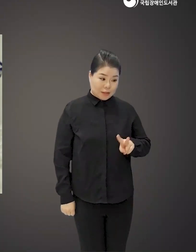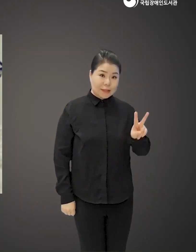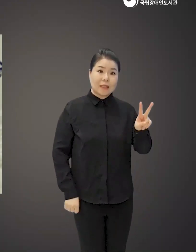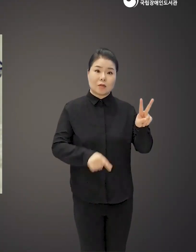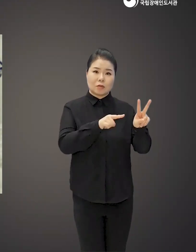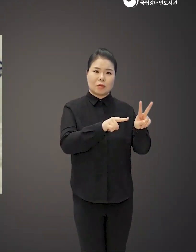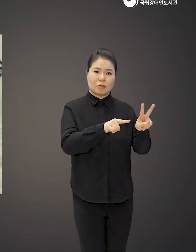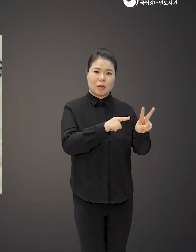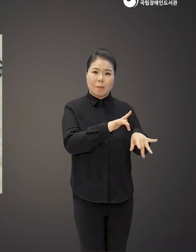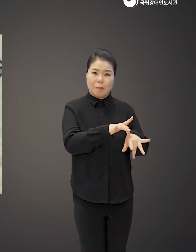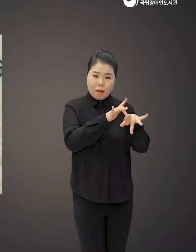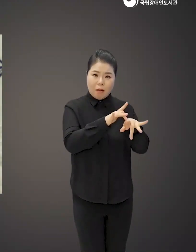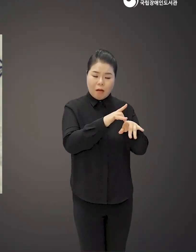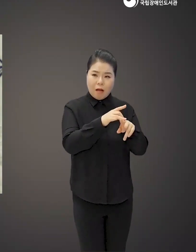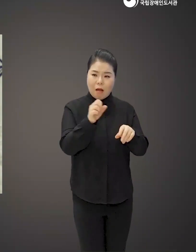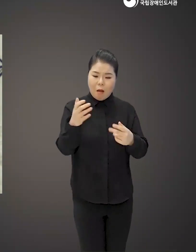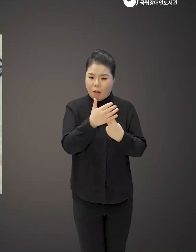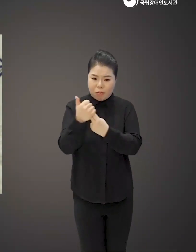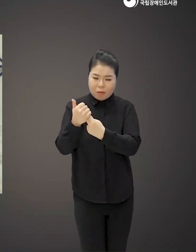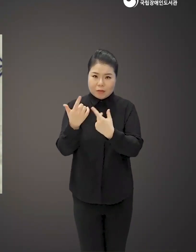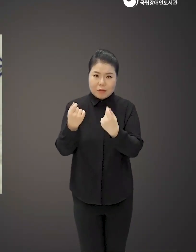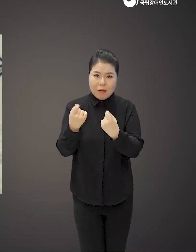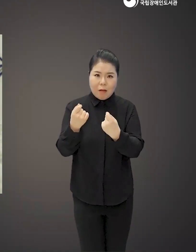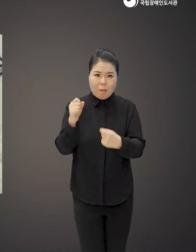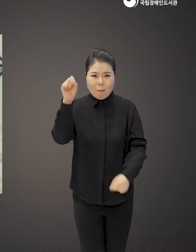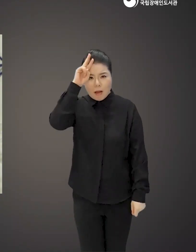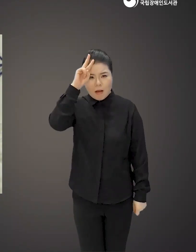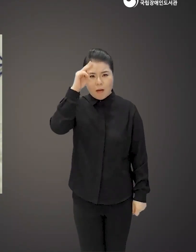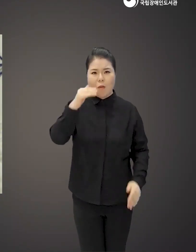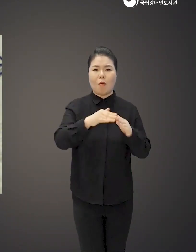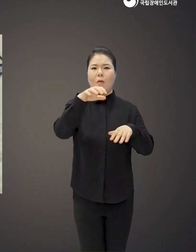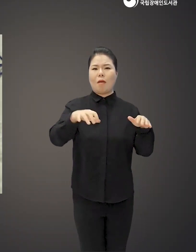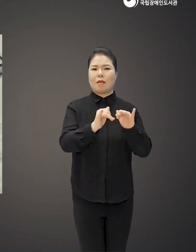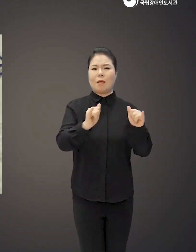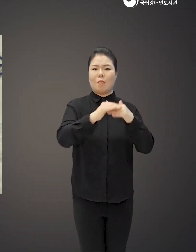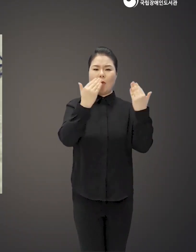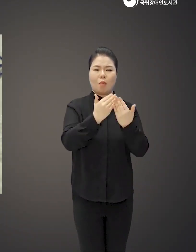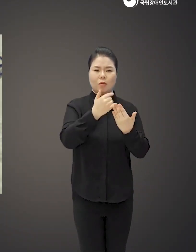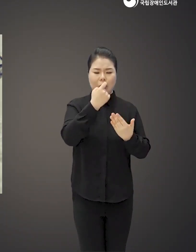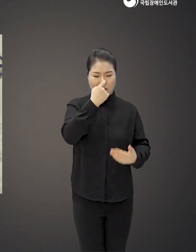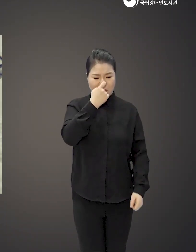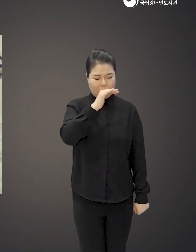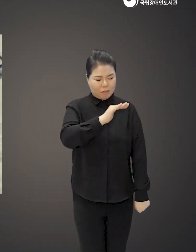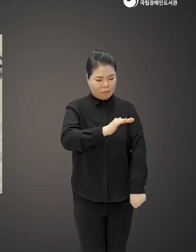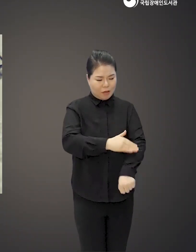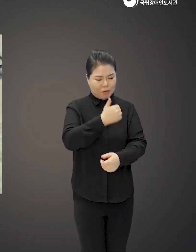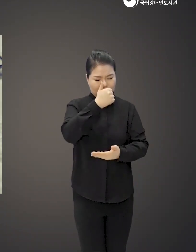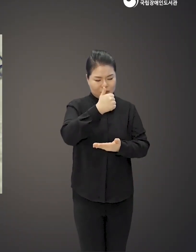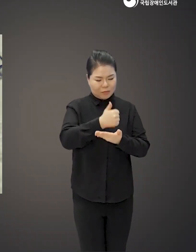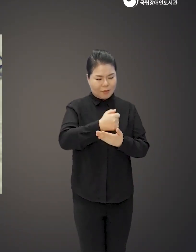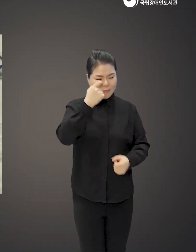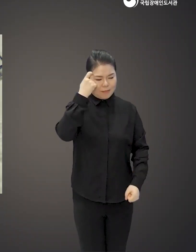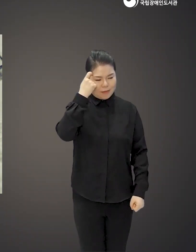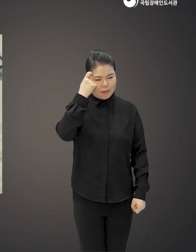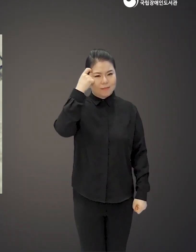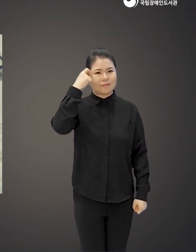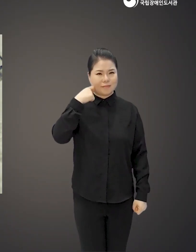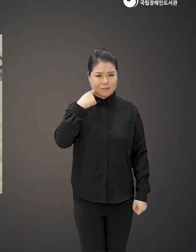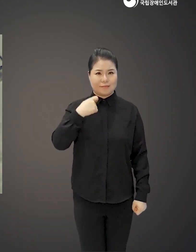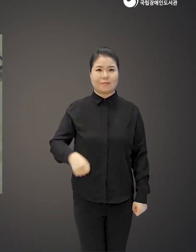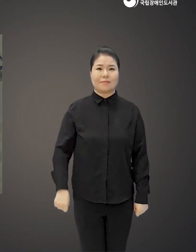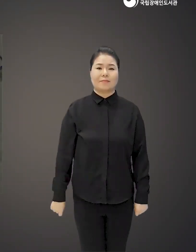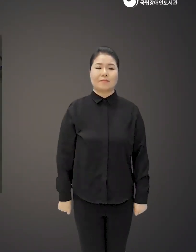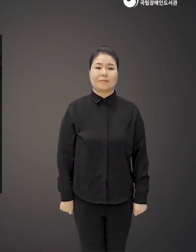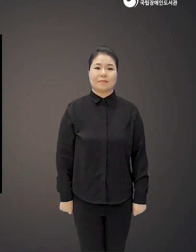그들의 실종은 납치만큼이나 갑작스러워서 멜로드 주민 전체가 죄인으로 남겨진 것 같았다.